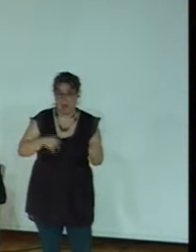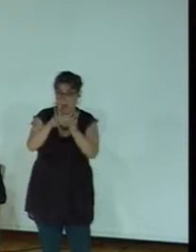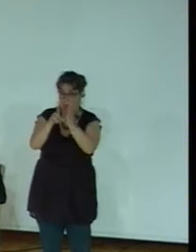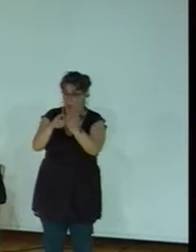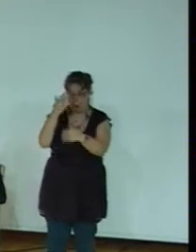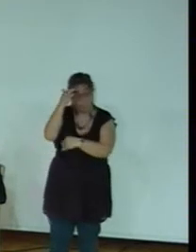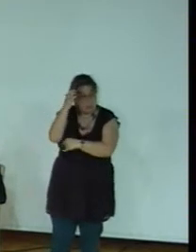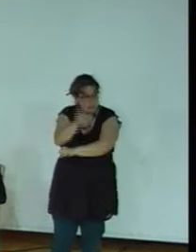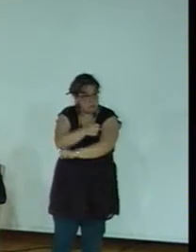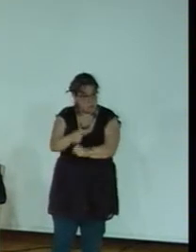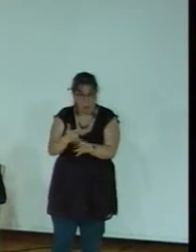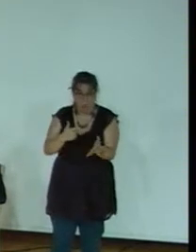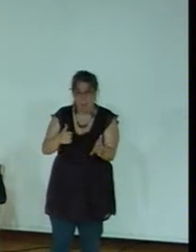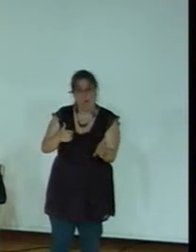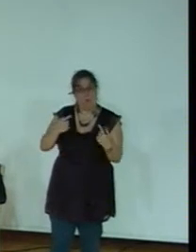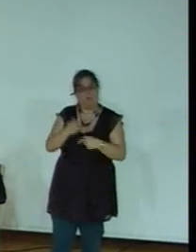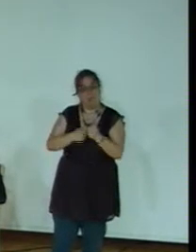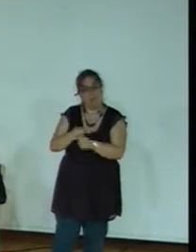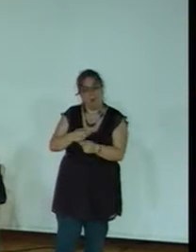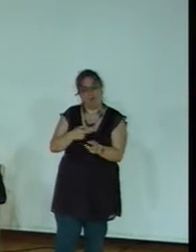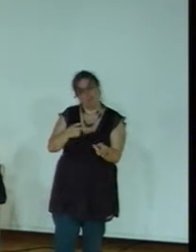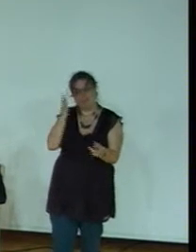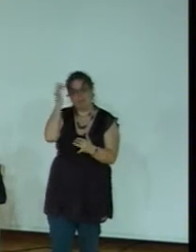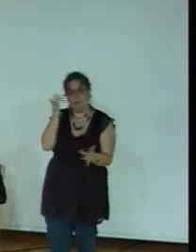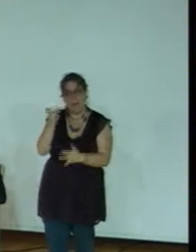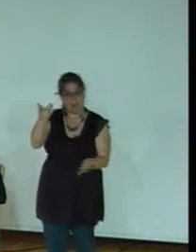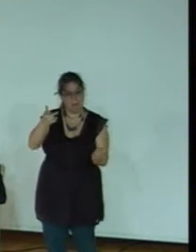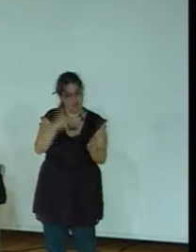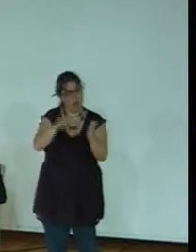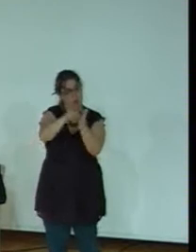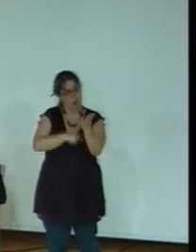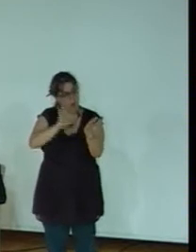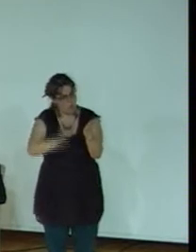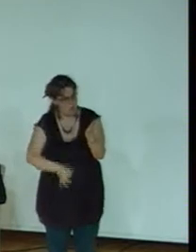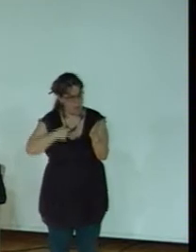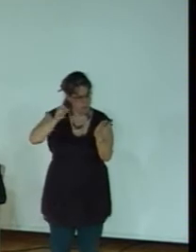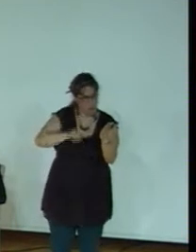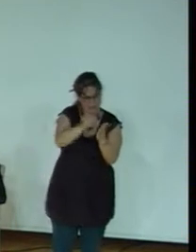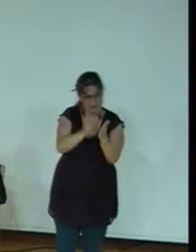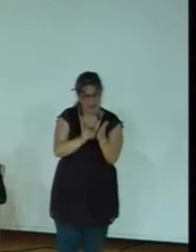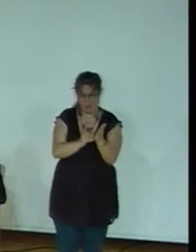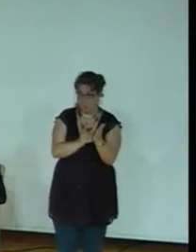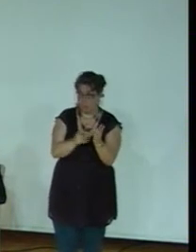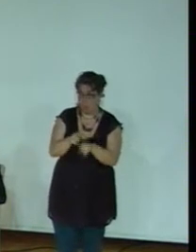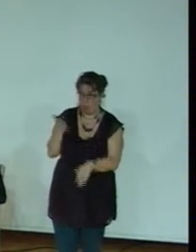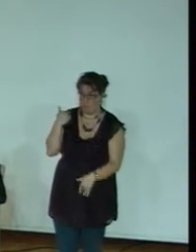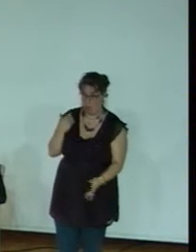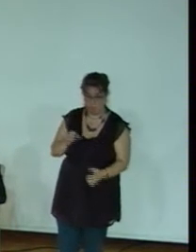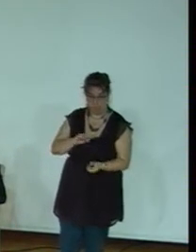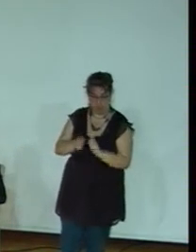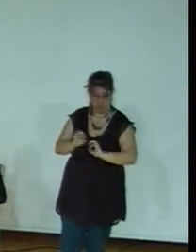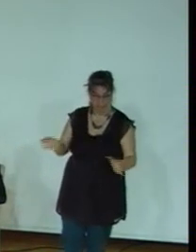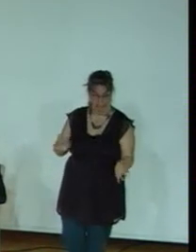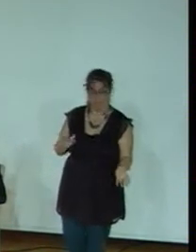déjà. Il y a eu un très bon article d'Andrea Fradin dans Rue 89 à ce sujet il y a deux jours qui analysait